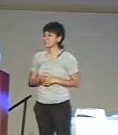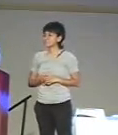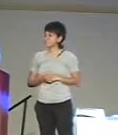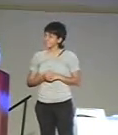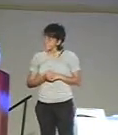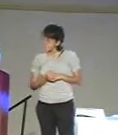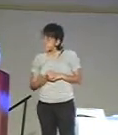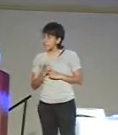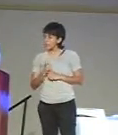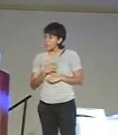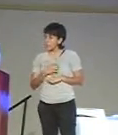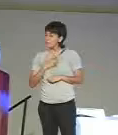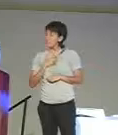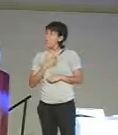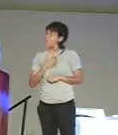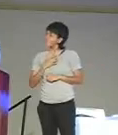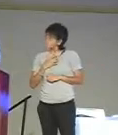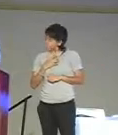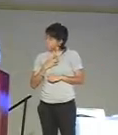preocupar